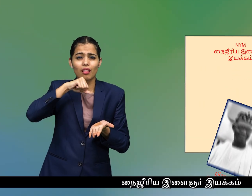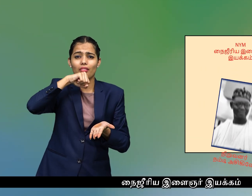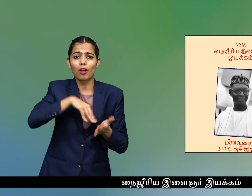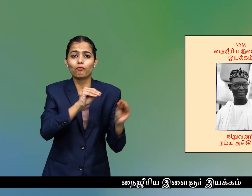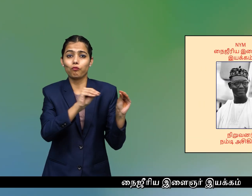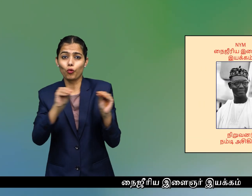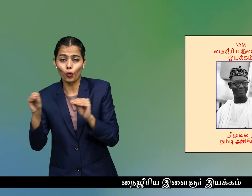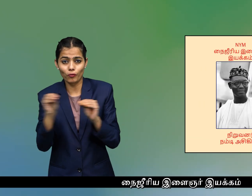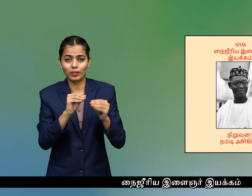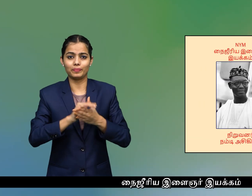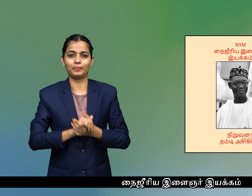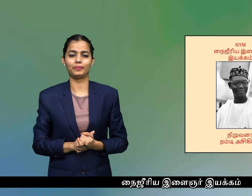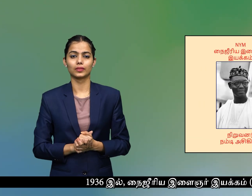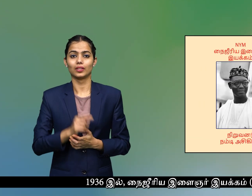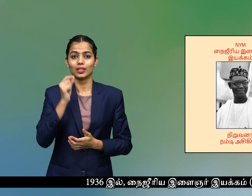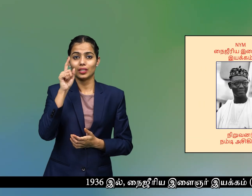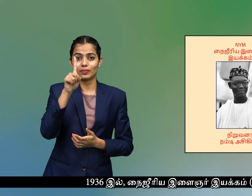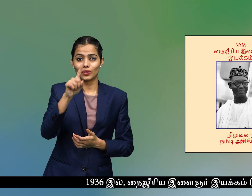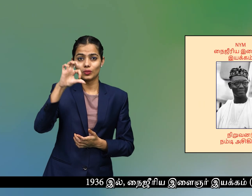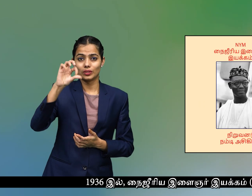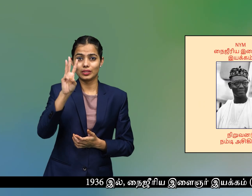நைஜீரிய இளைஞர் இயக்கம்